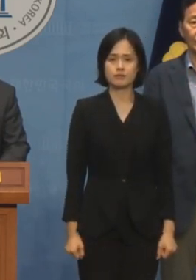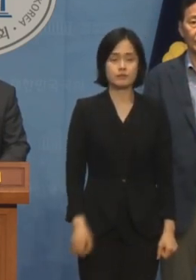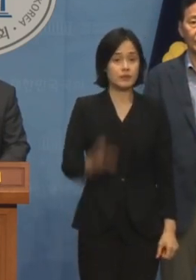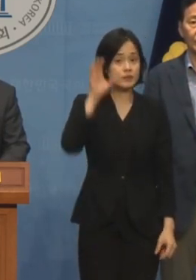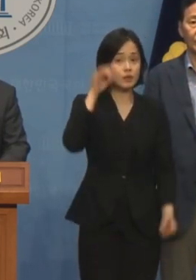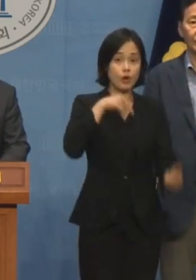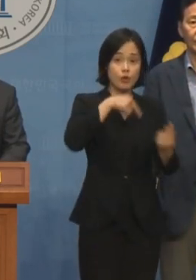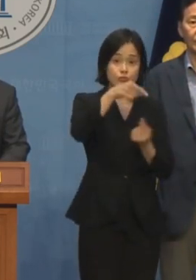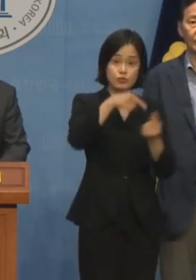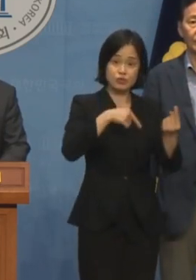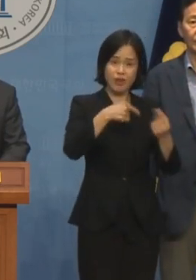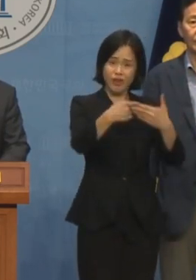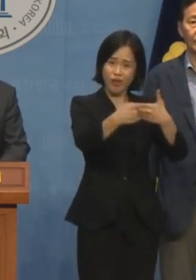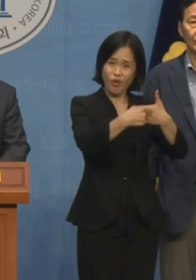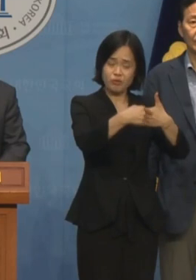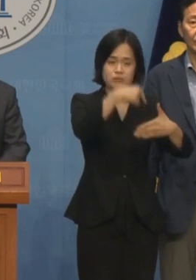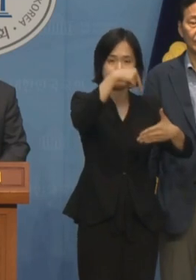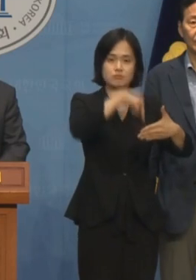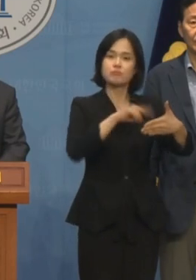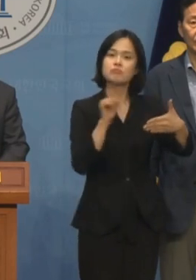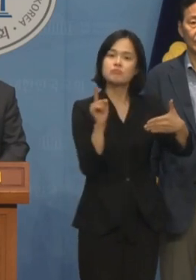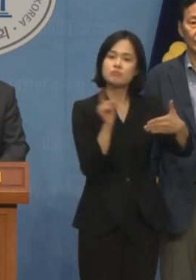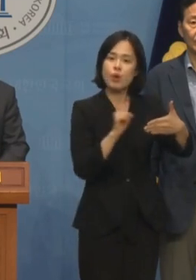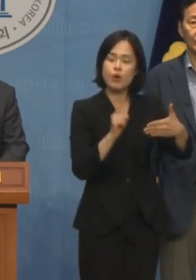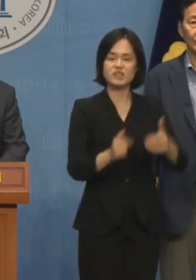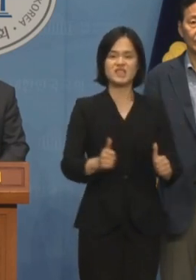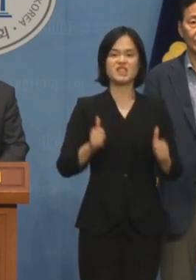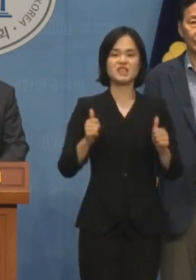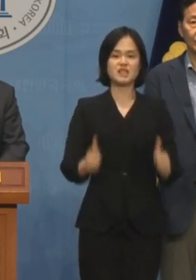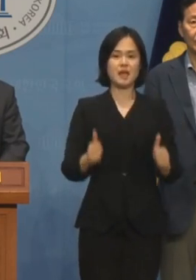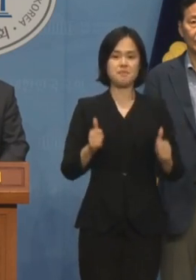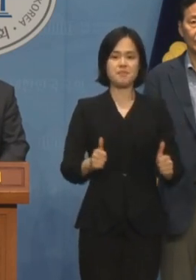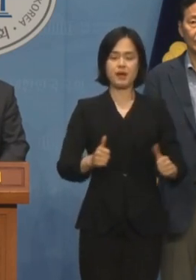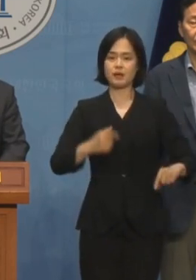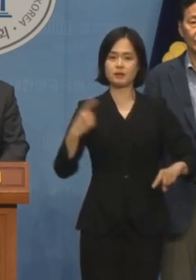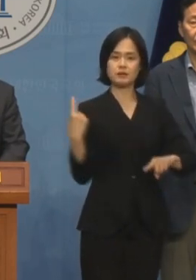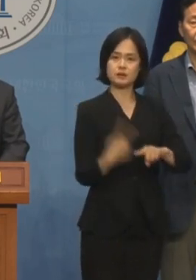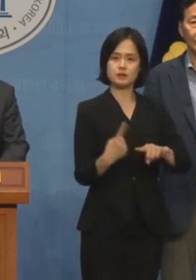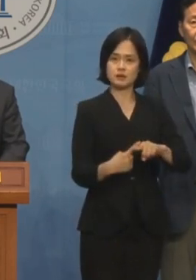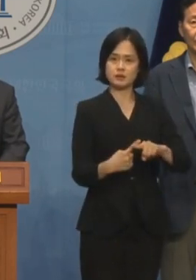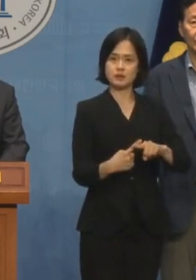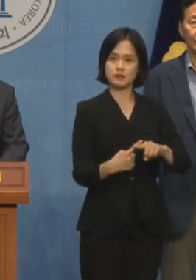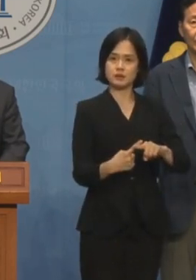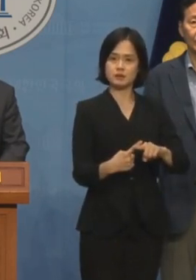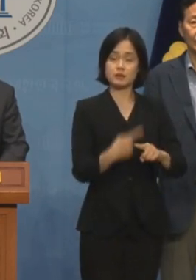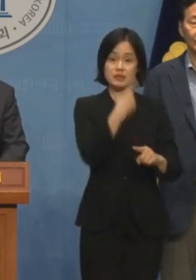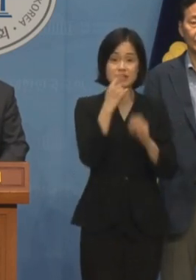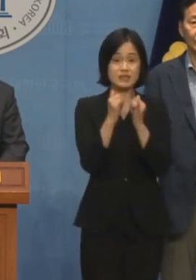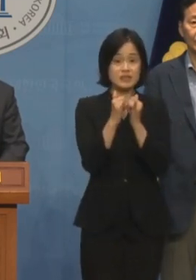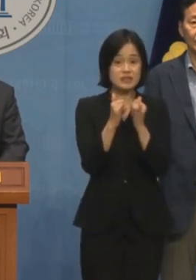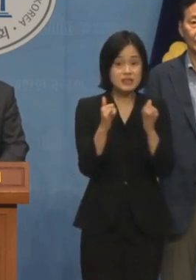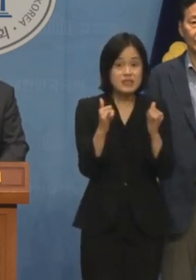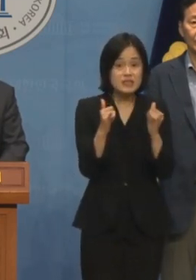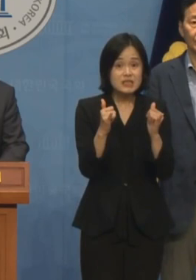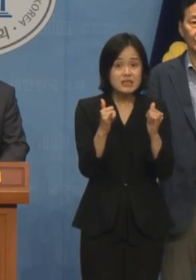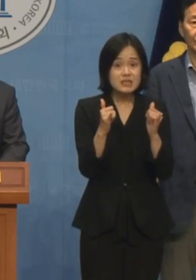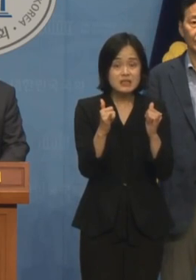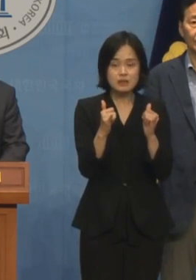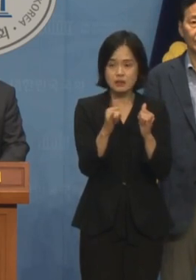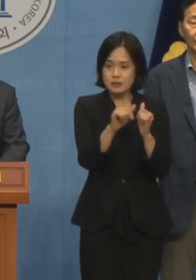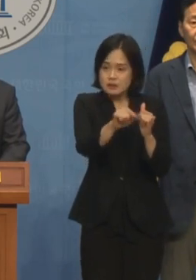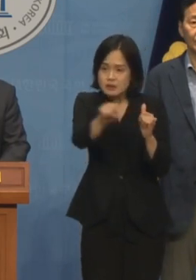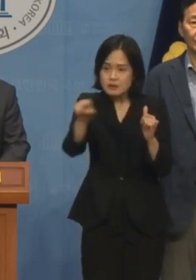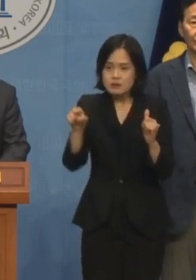입법청문회에 탈을 쓴 민주당의 인민재판장에서 증인과 참고인의 답변 태도를